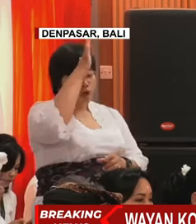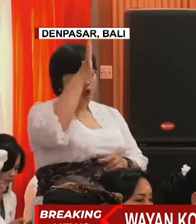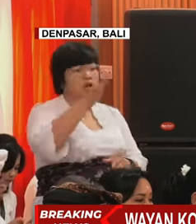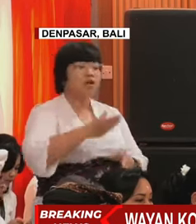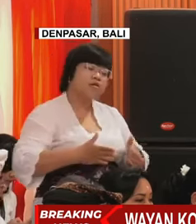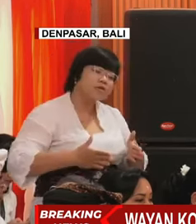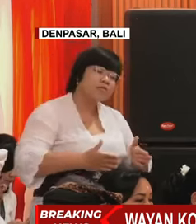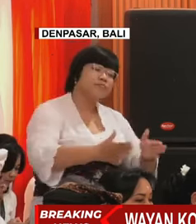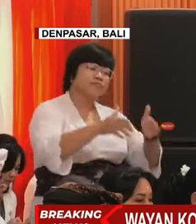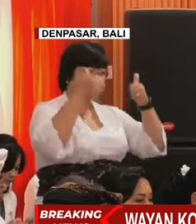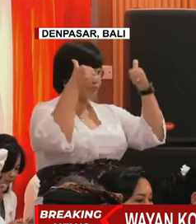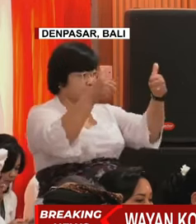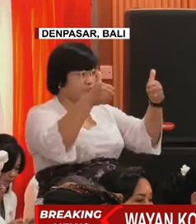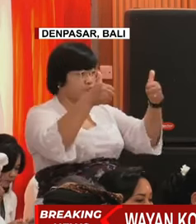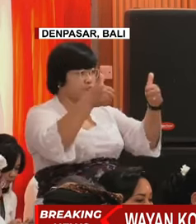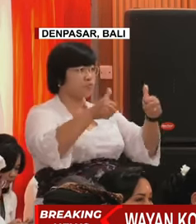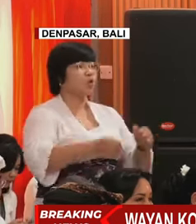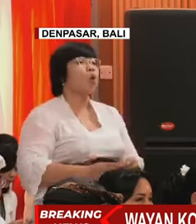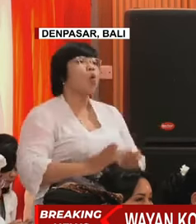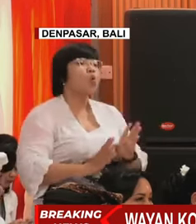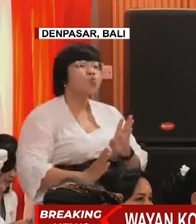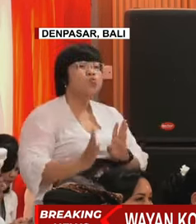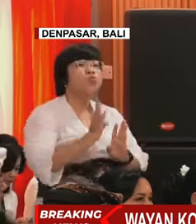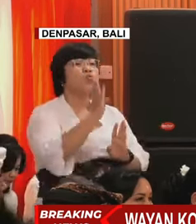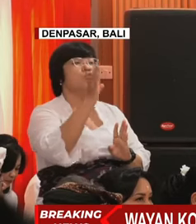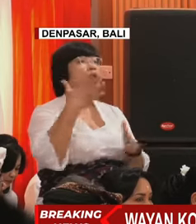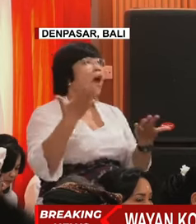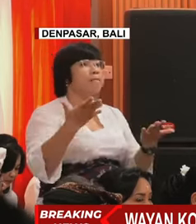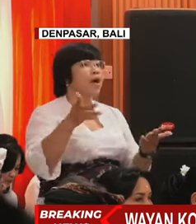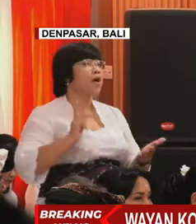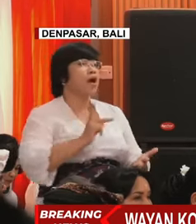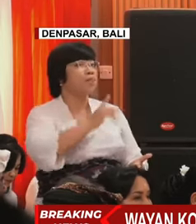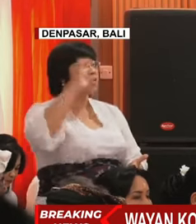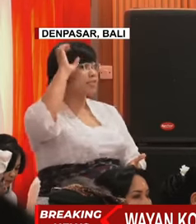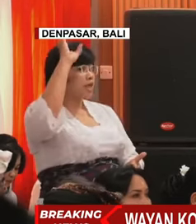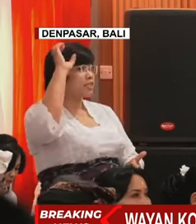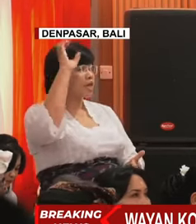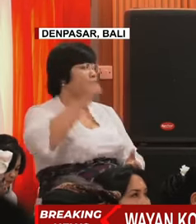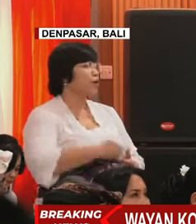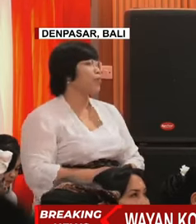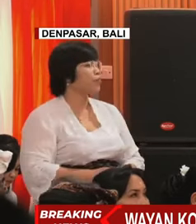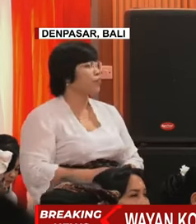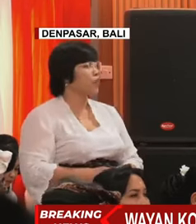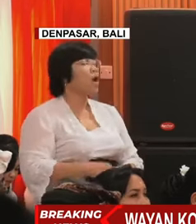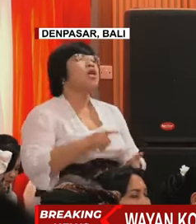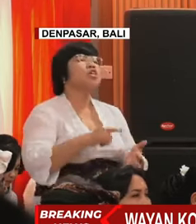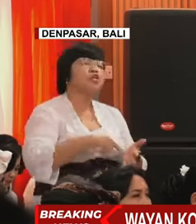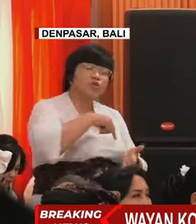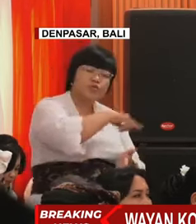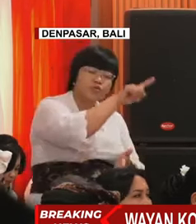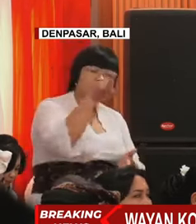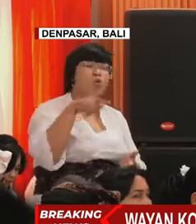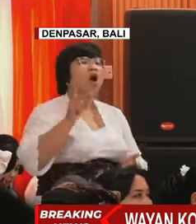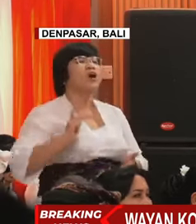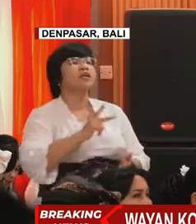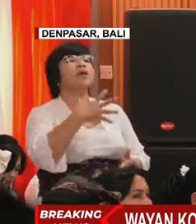Perjuangan tidak bisa mengajukan calon jadi bisa misalnya di di Banten ee juga terjadi perbedaan di sana ada dua